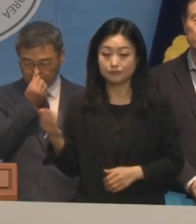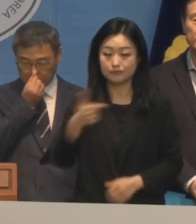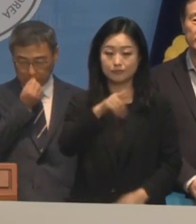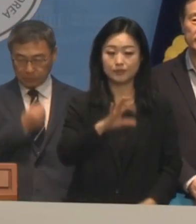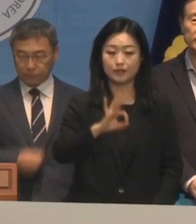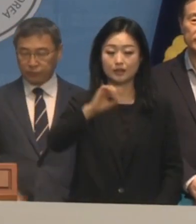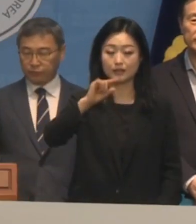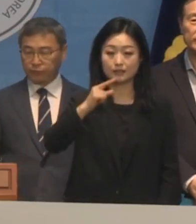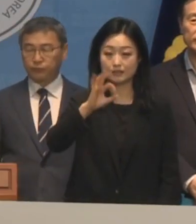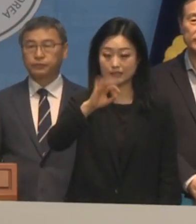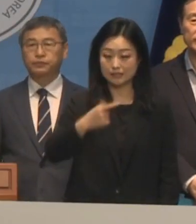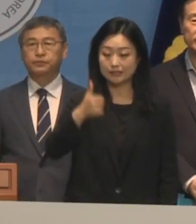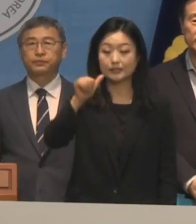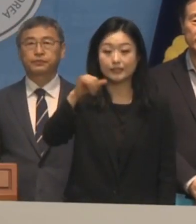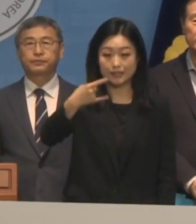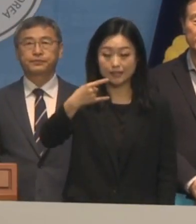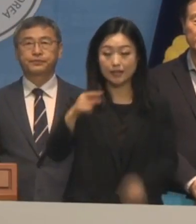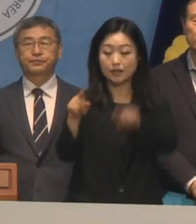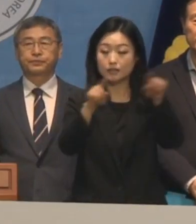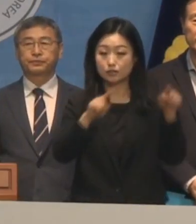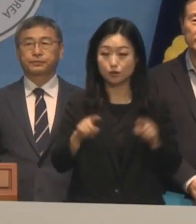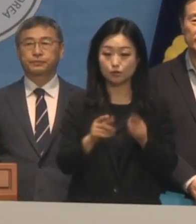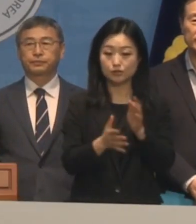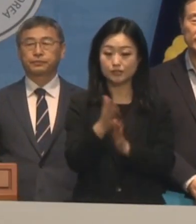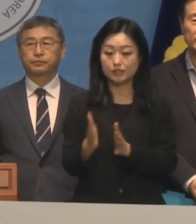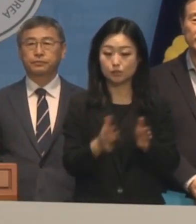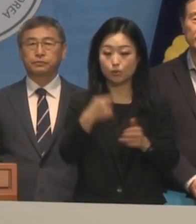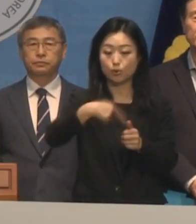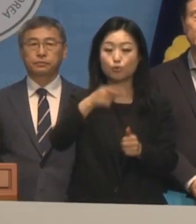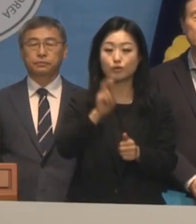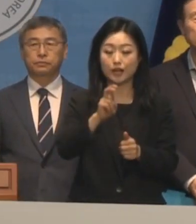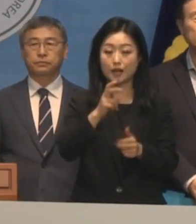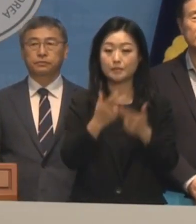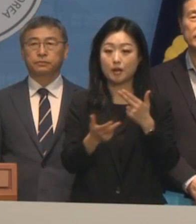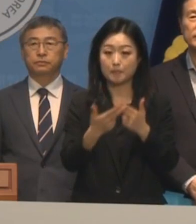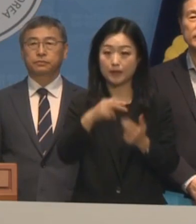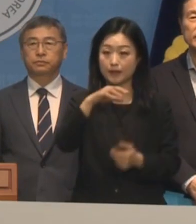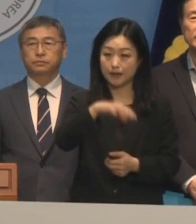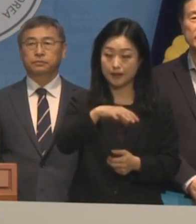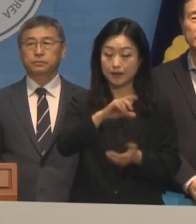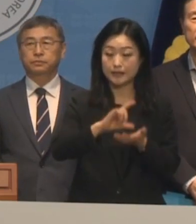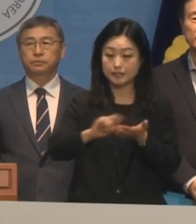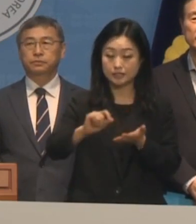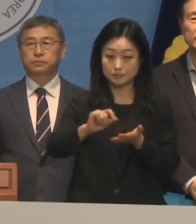알려져 더 나은 방향으로 나아갈 수 있기를 바랍니다. 감사합니다.